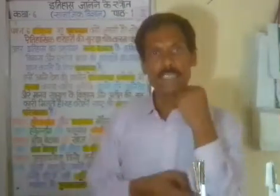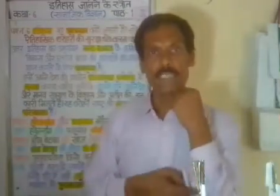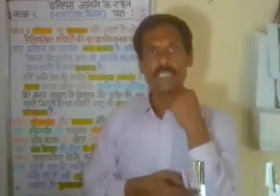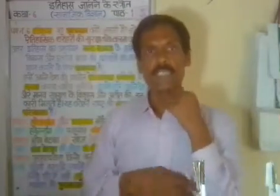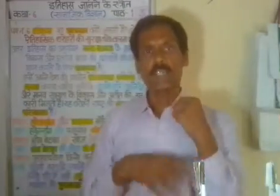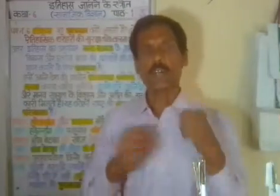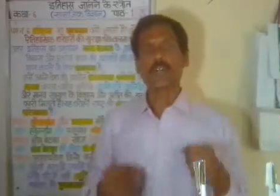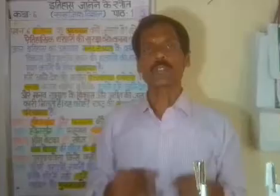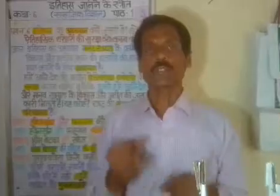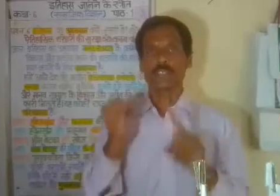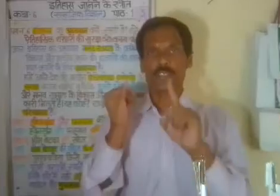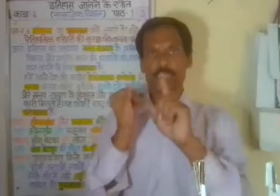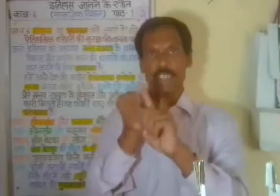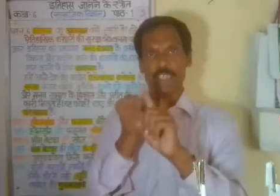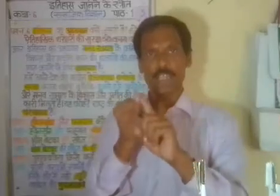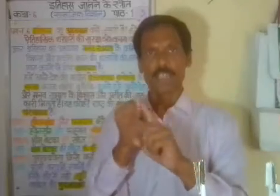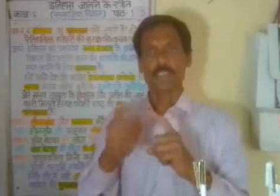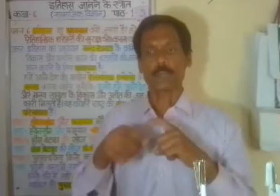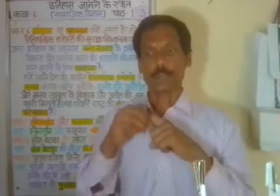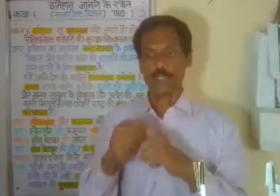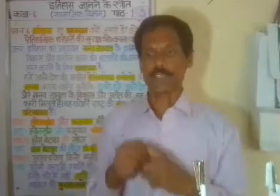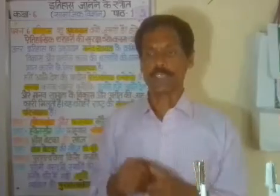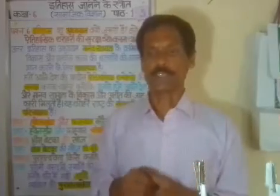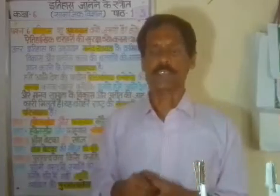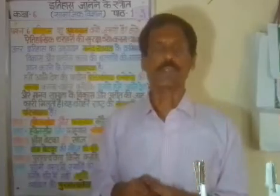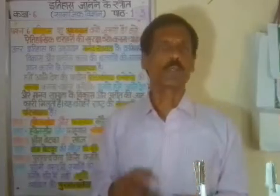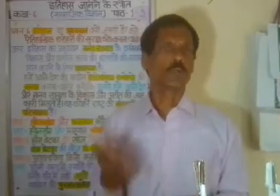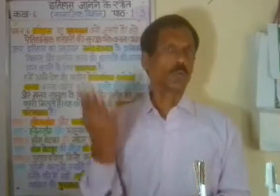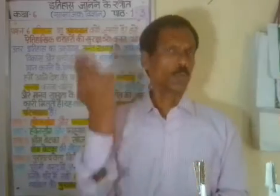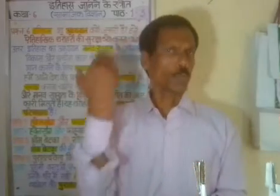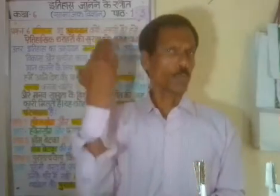आखिरी और छठा प्रश्न,